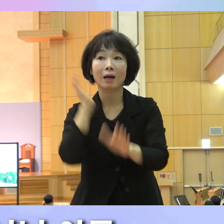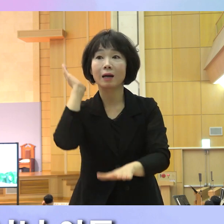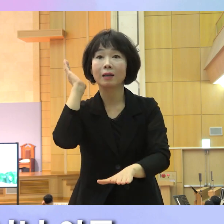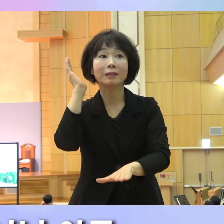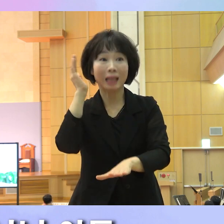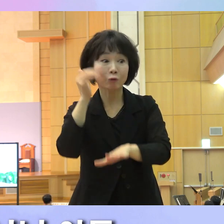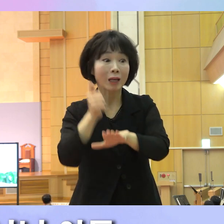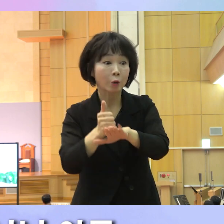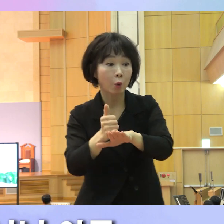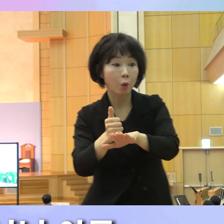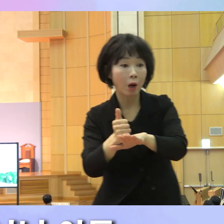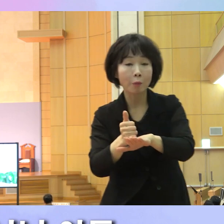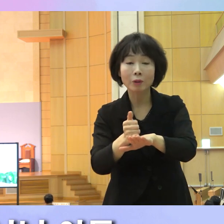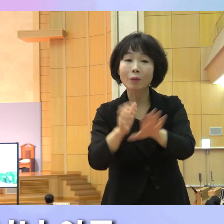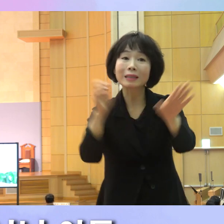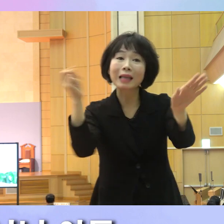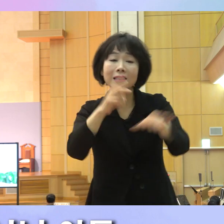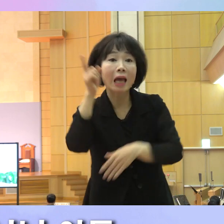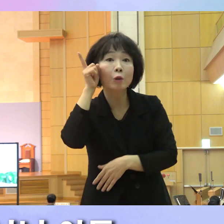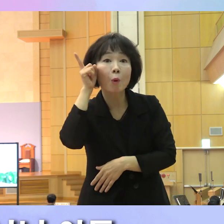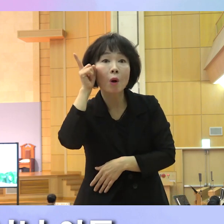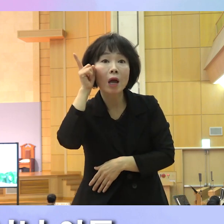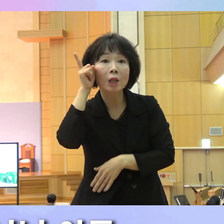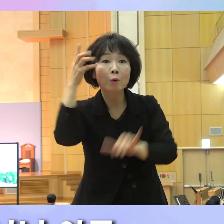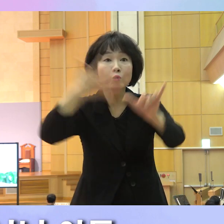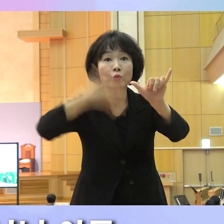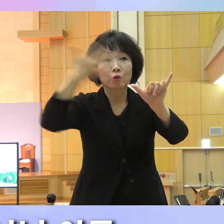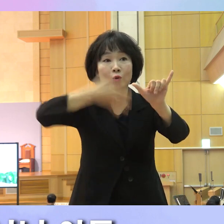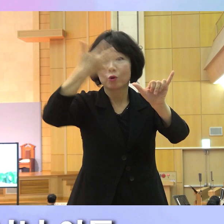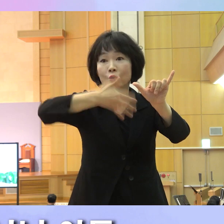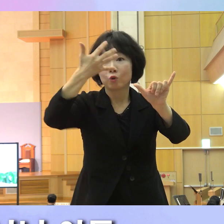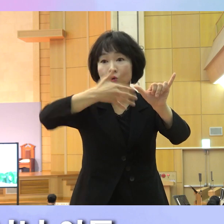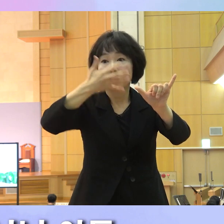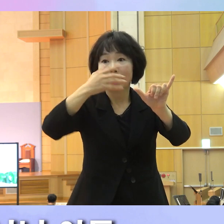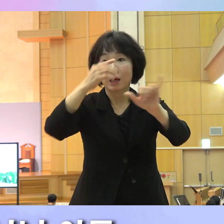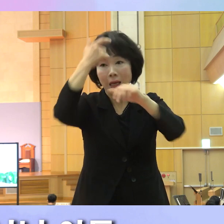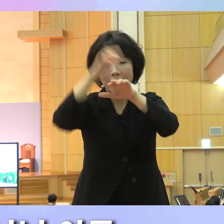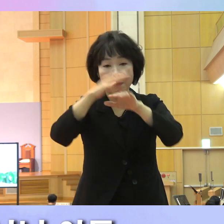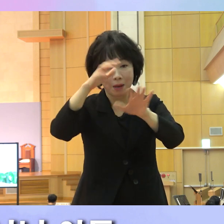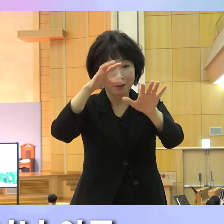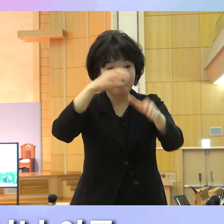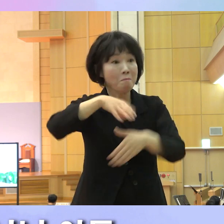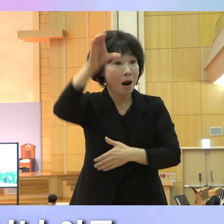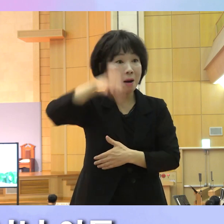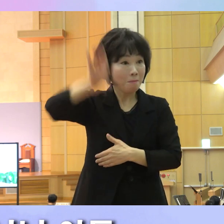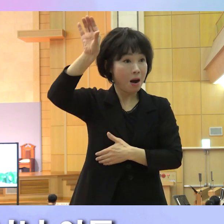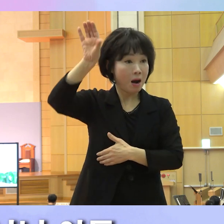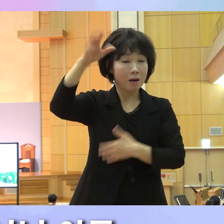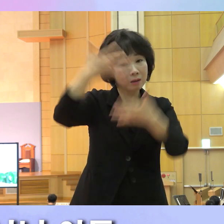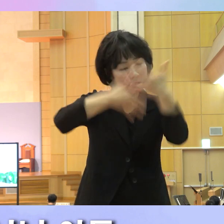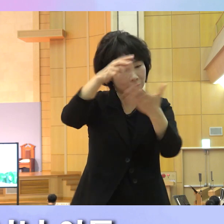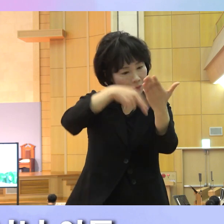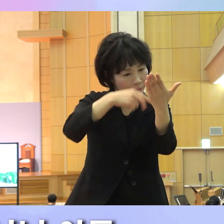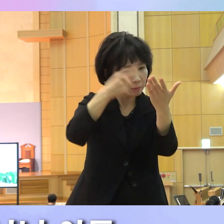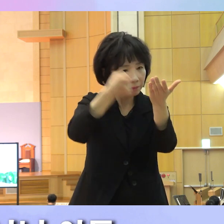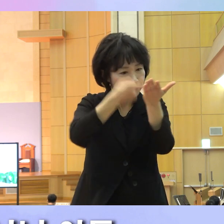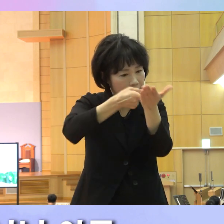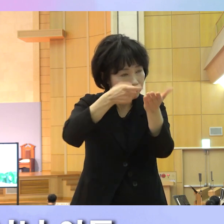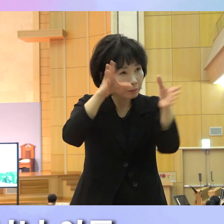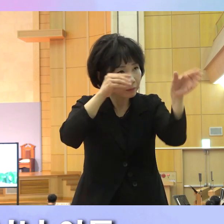나중에라도 유튜브를 통해서 말씀 올려놓으니까 말씀을 또 한 번 들으시고 또 한 번 들으시고